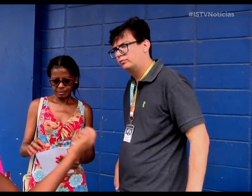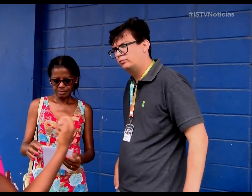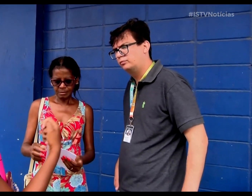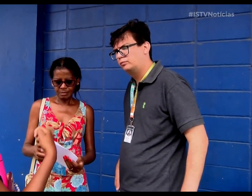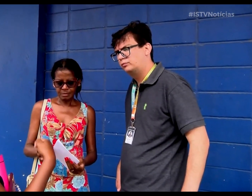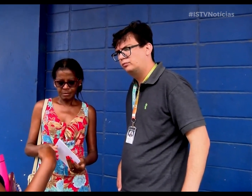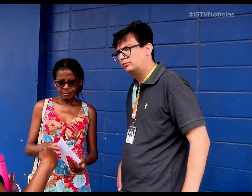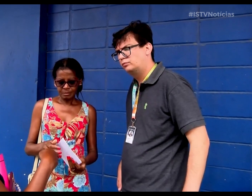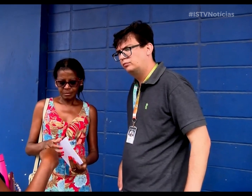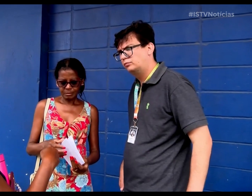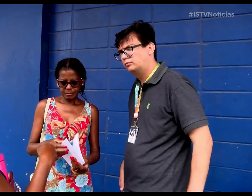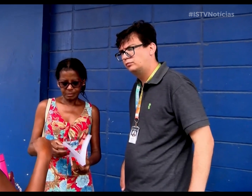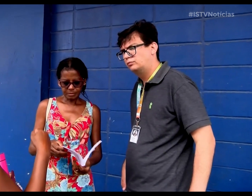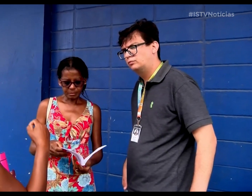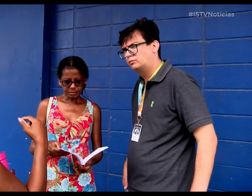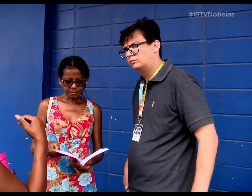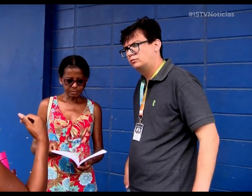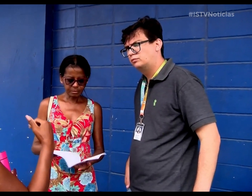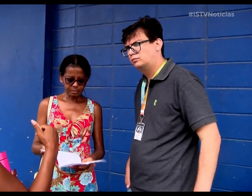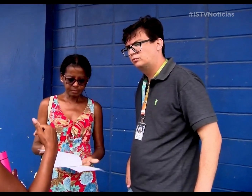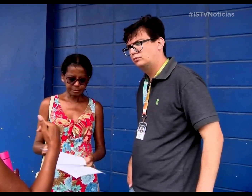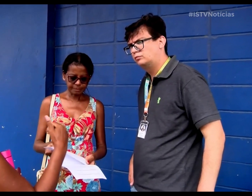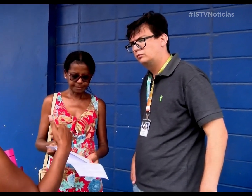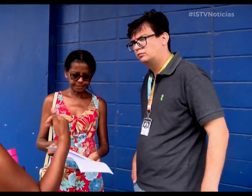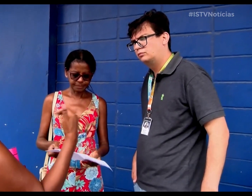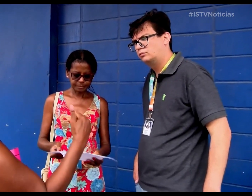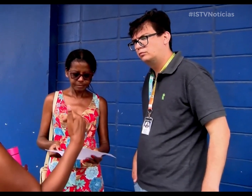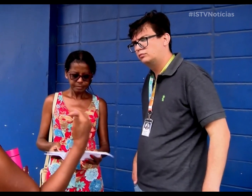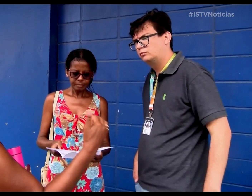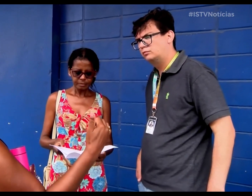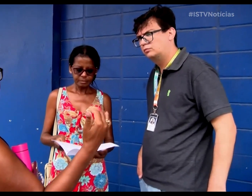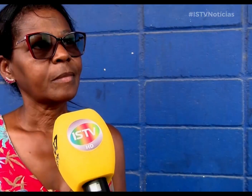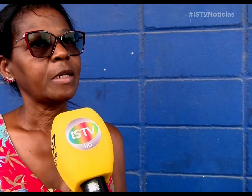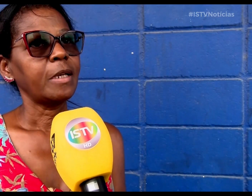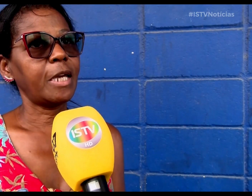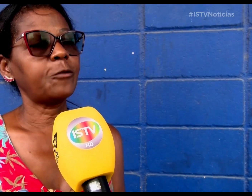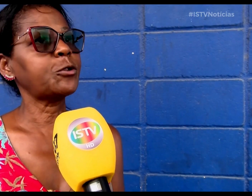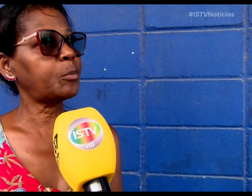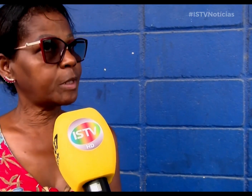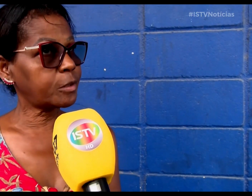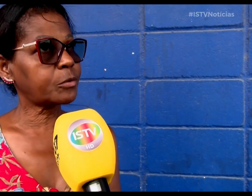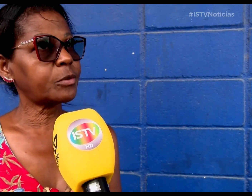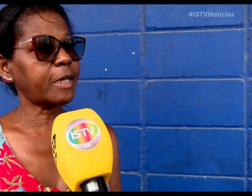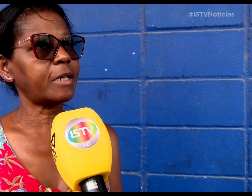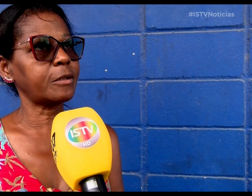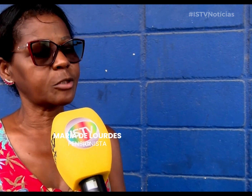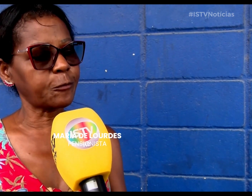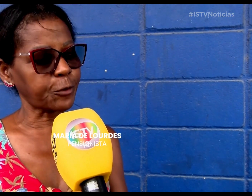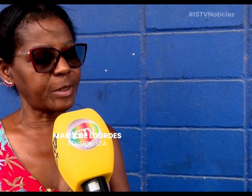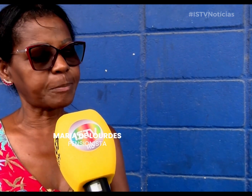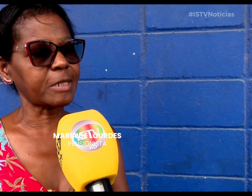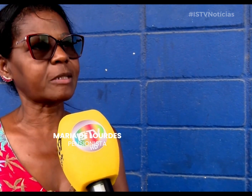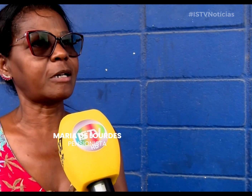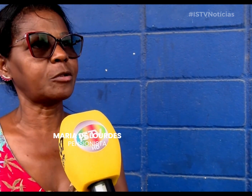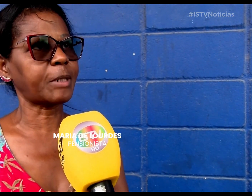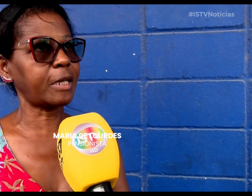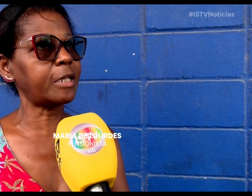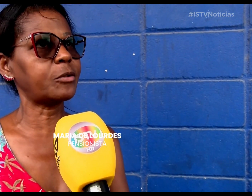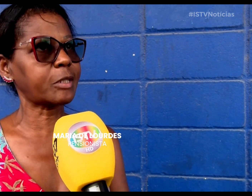por cobrança indevida e inclusão do seu nome no Serasa. É, eu fui no banco, né? Inclusive foi mês passado, para